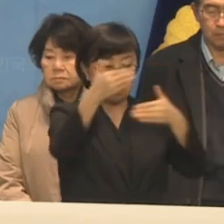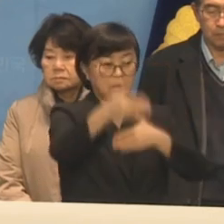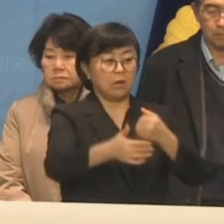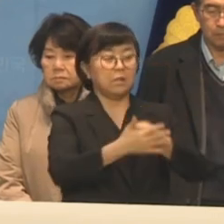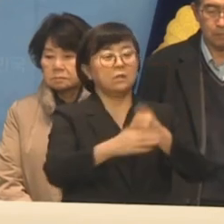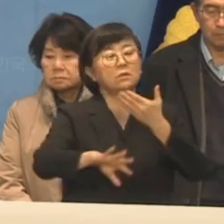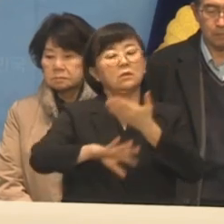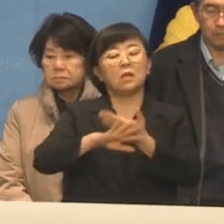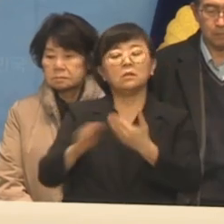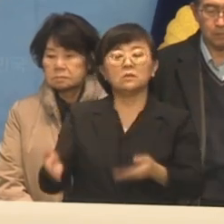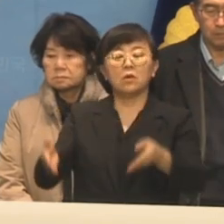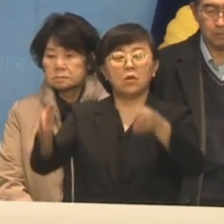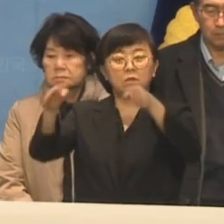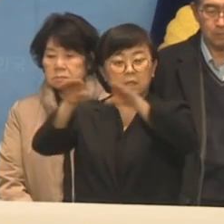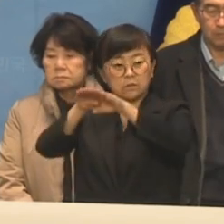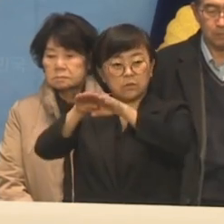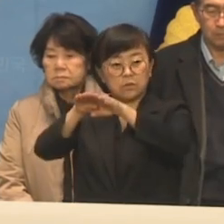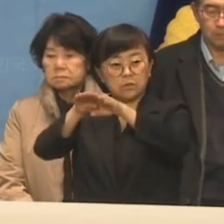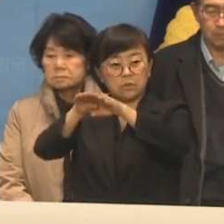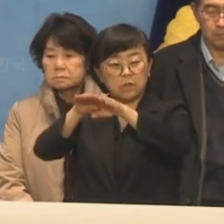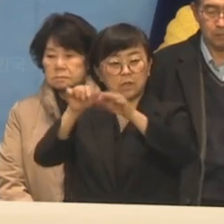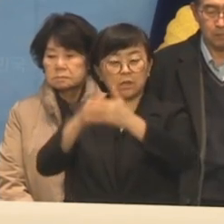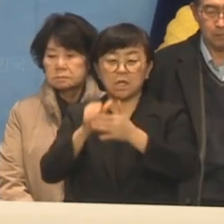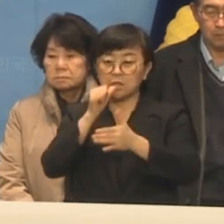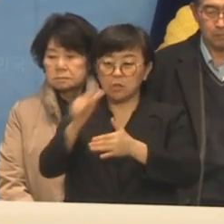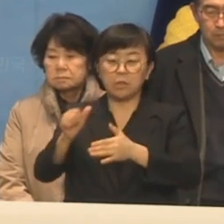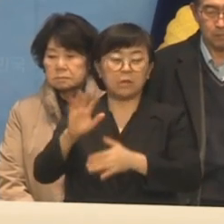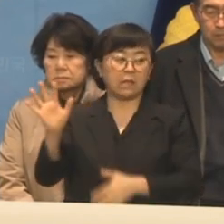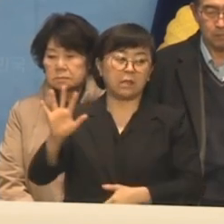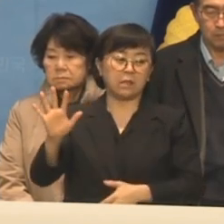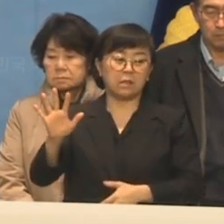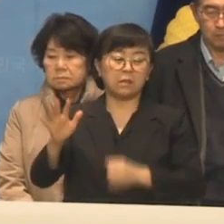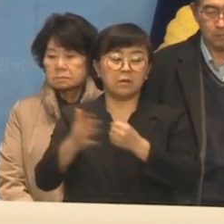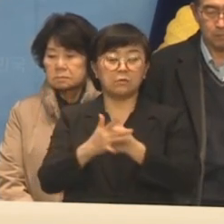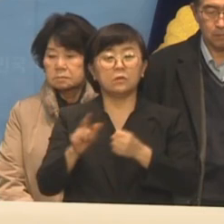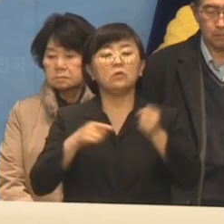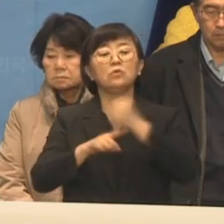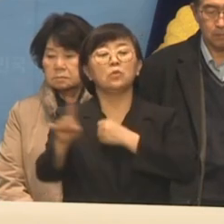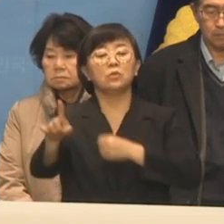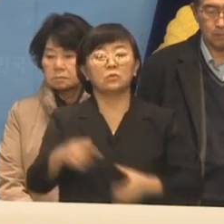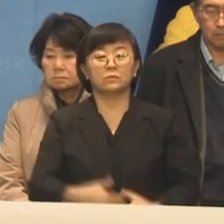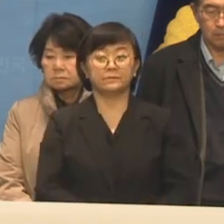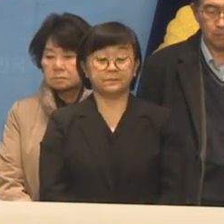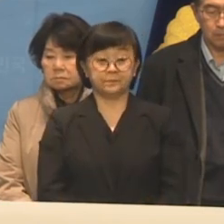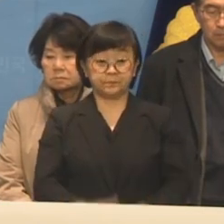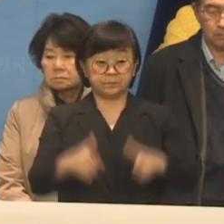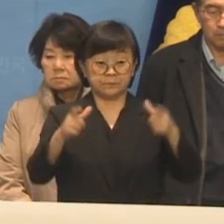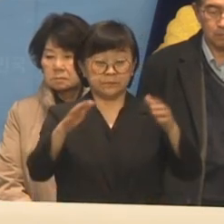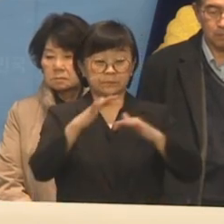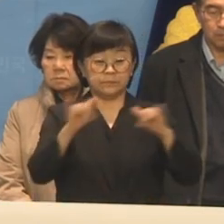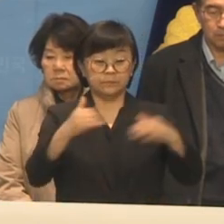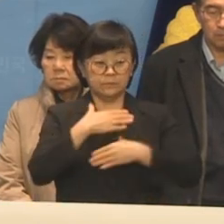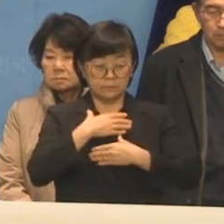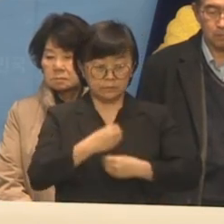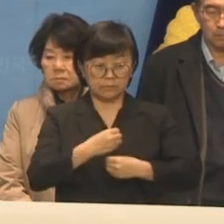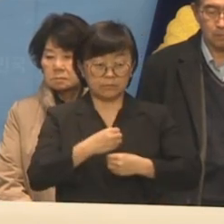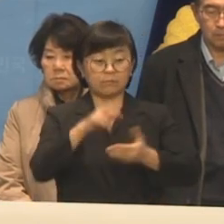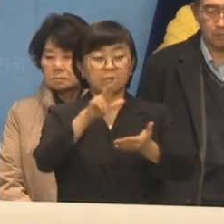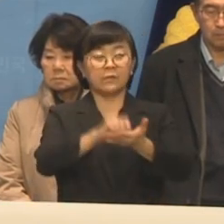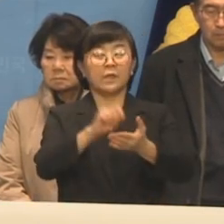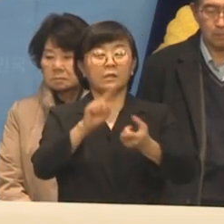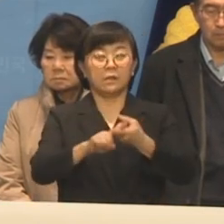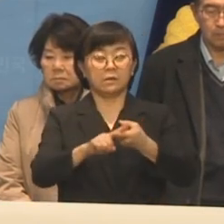다른 저장조는 방수막을 철판으로 조치하지 않는 것은 무엇입니까? 주민 안전과 직결된 안전